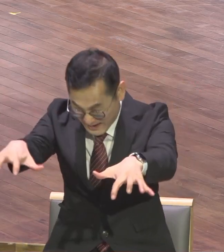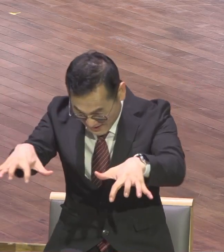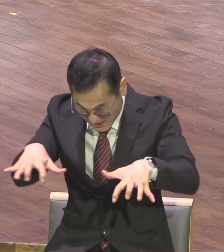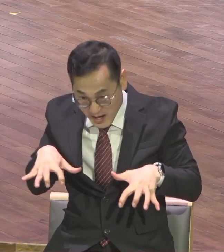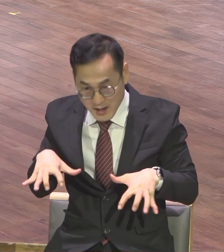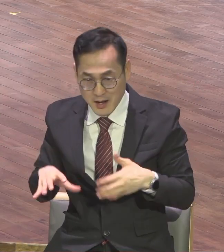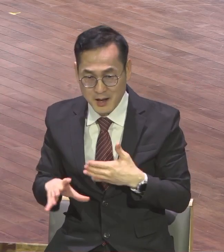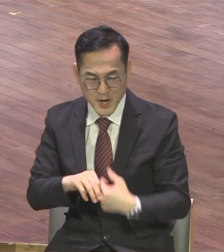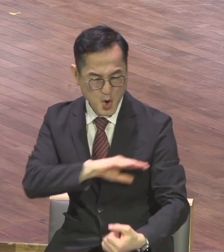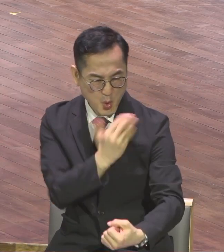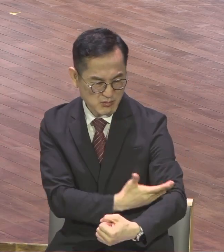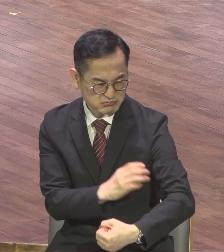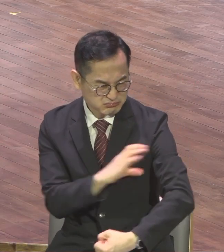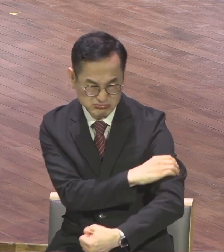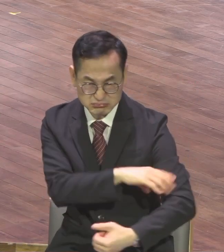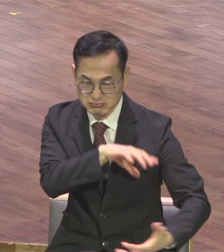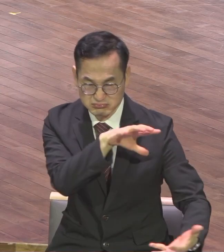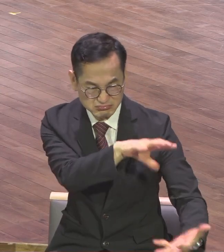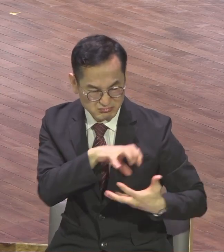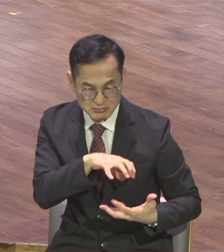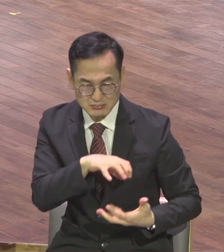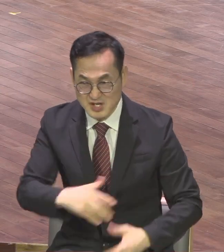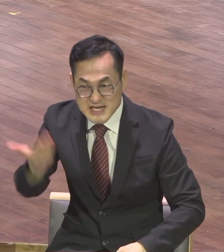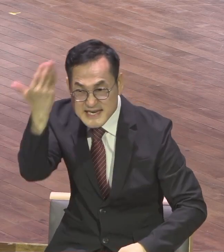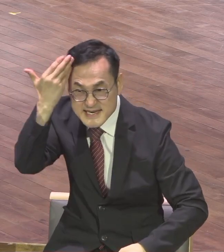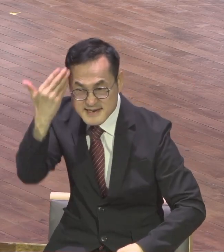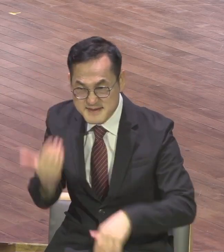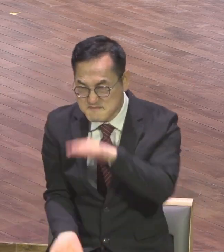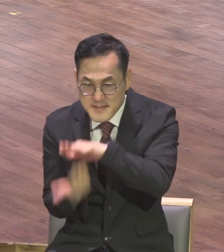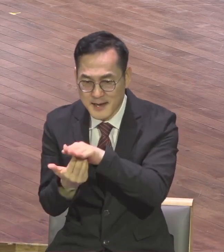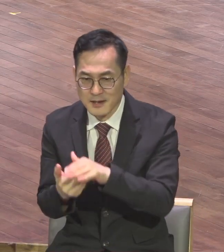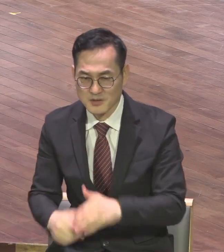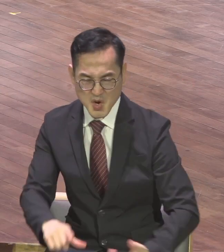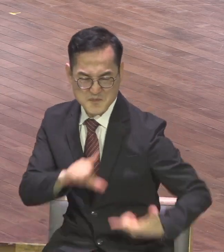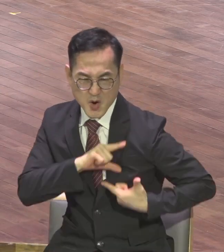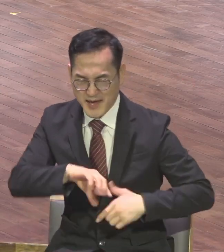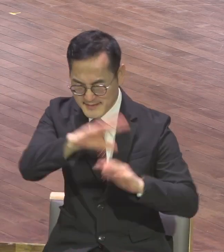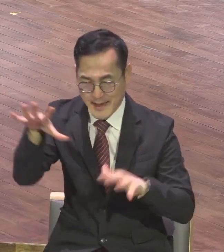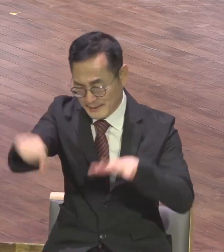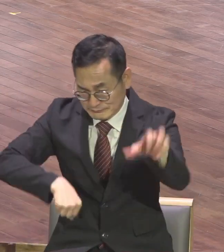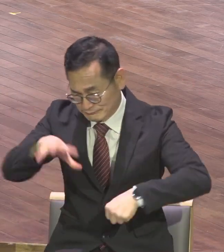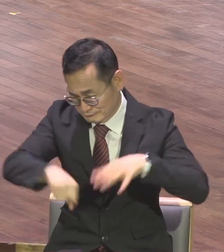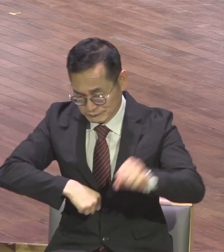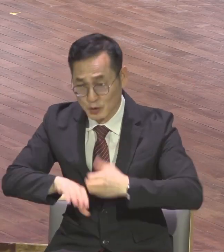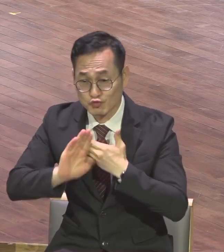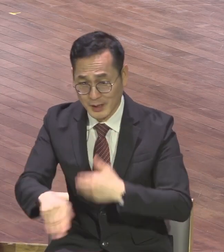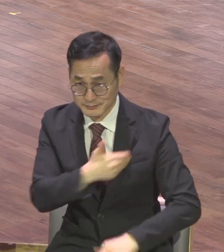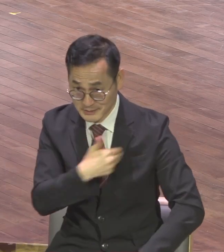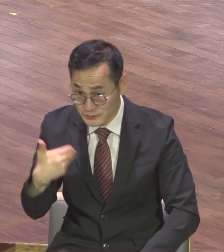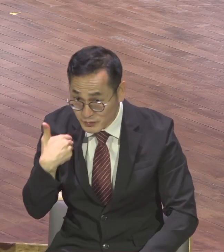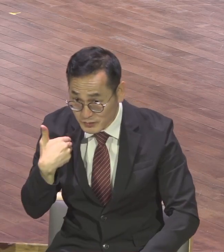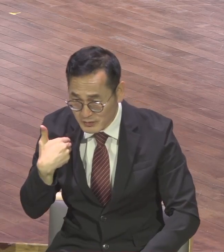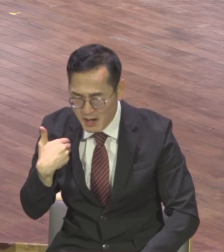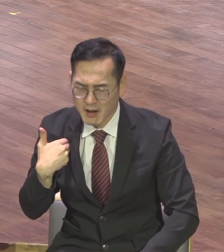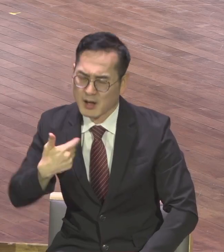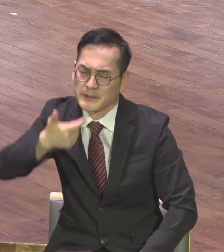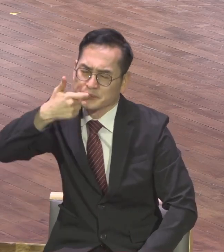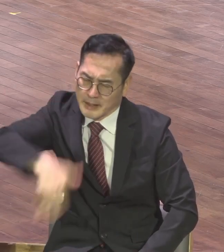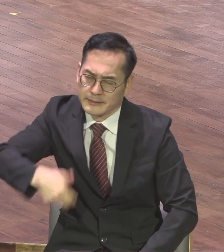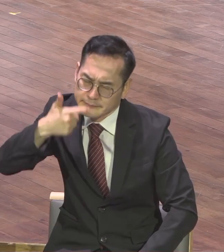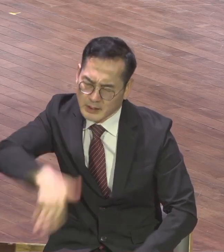여러분 원하는 권력 가져보세요. 수많은 지식, 여러분의 명예 다 가져보시라니까 거기에 만족 있는가? 절대 없어요.